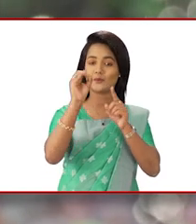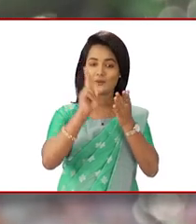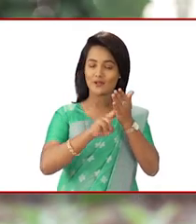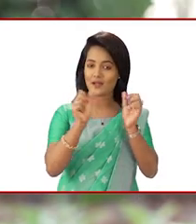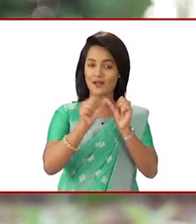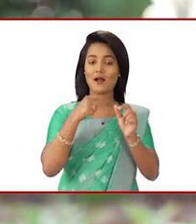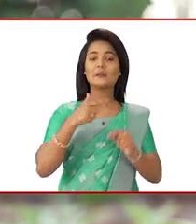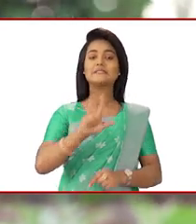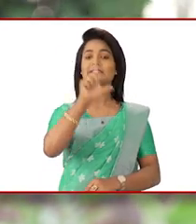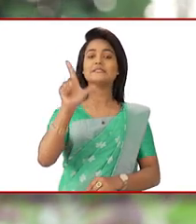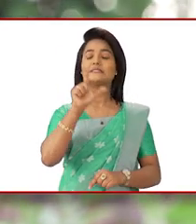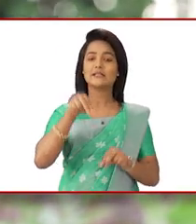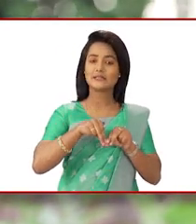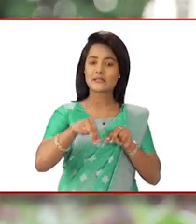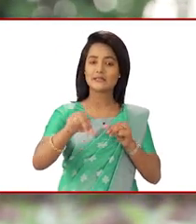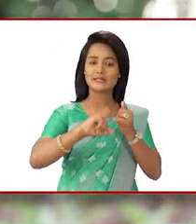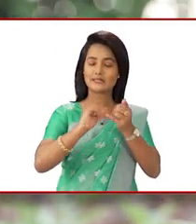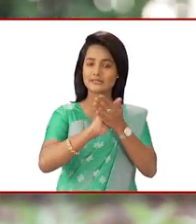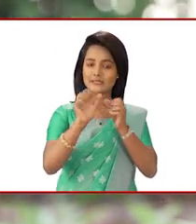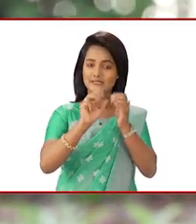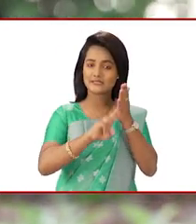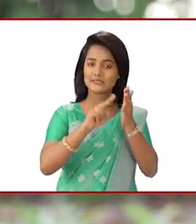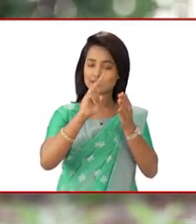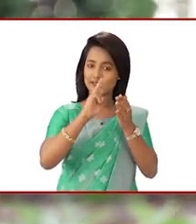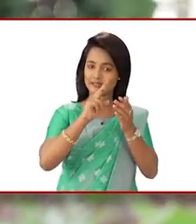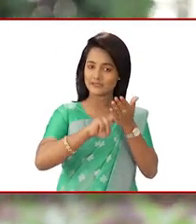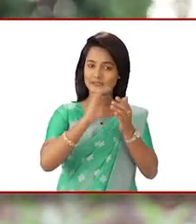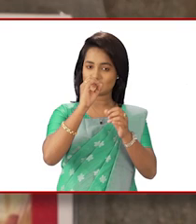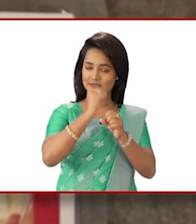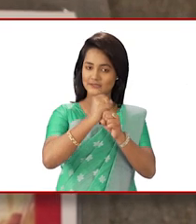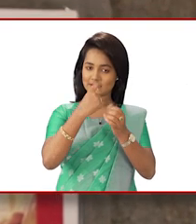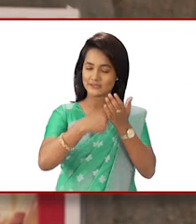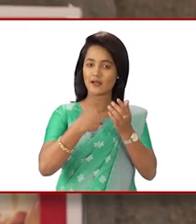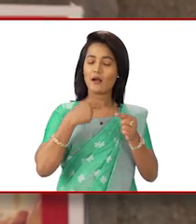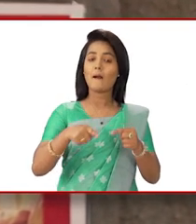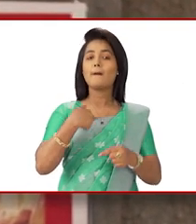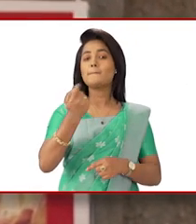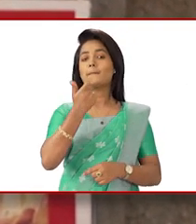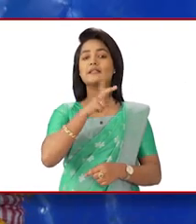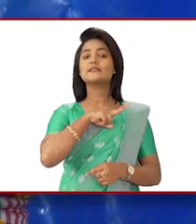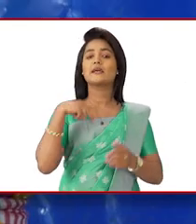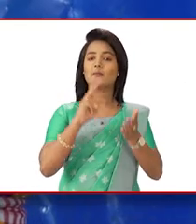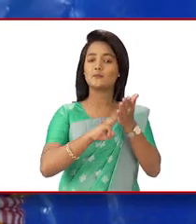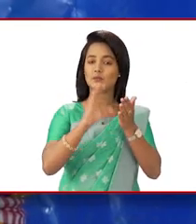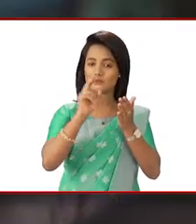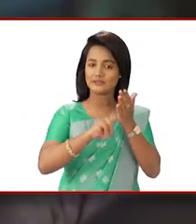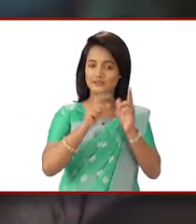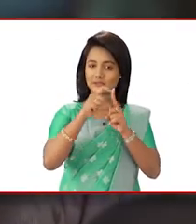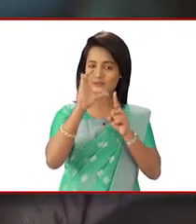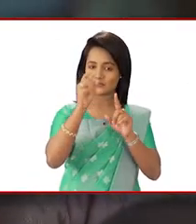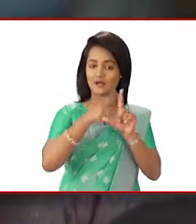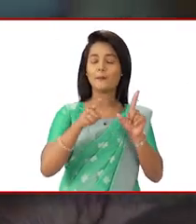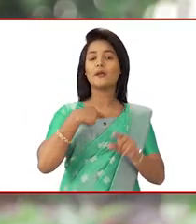মিস্ত্রি, সাতক্ষীরা শ্যামনগর তালবাড়িয়া আমার জন্মভূমি। আমার বাবার নাম সুধীর কৃষ্ণ মণ্ডল। আমরা চারি ভাই